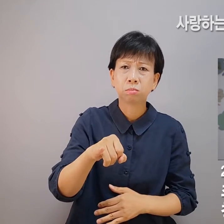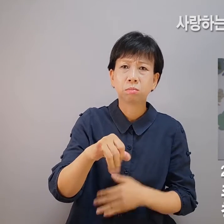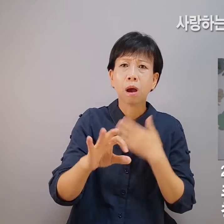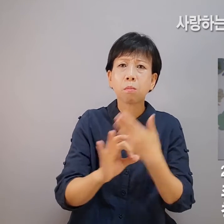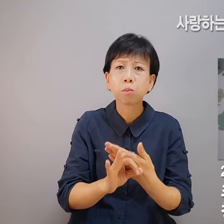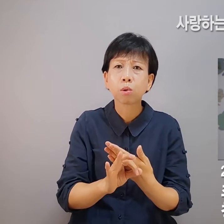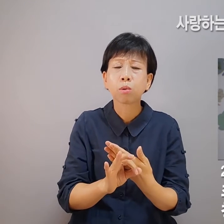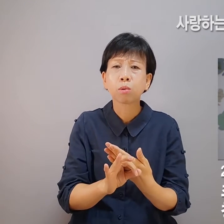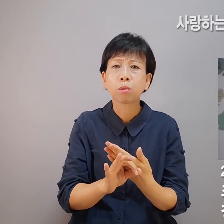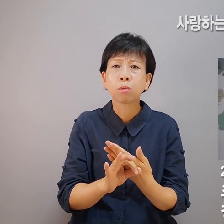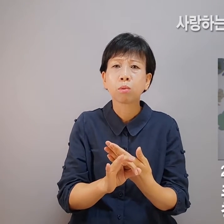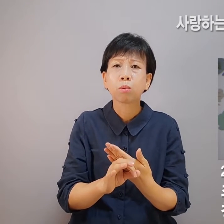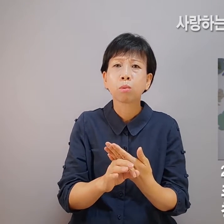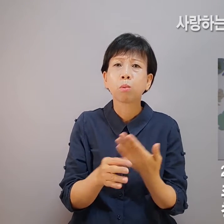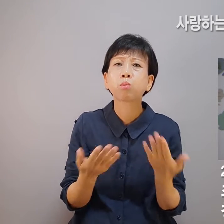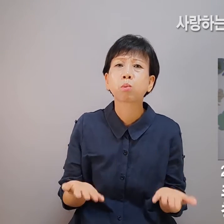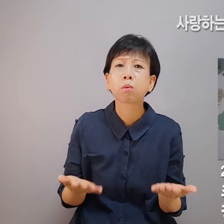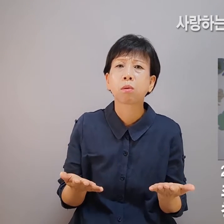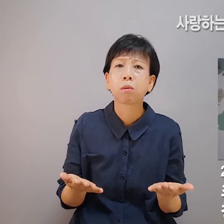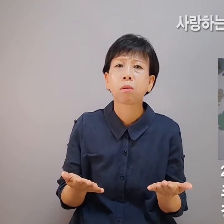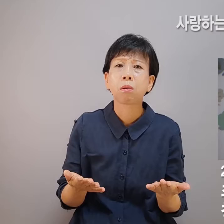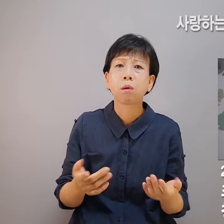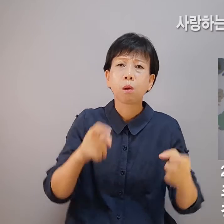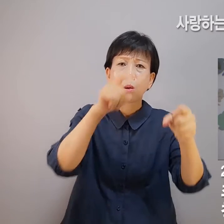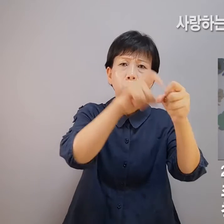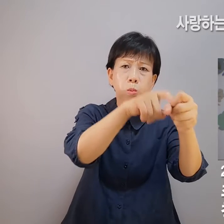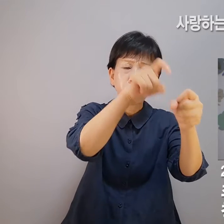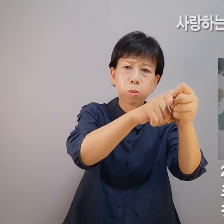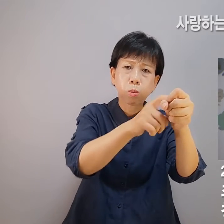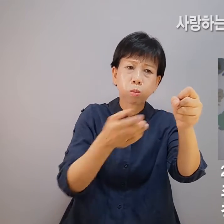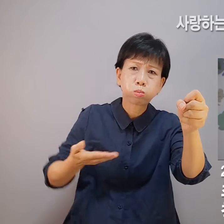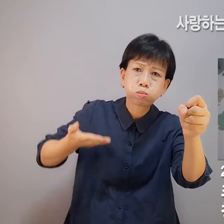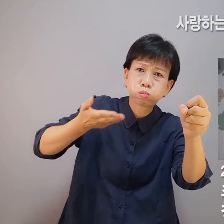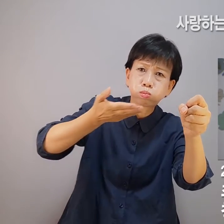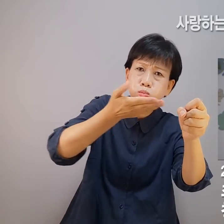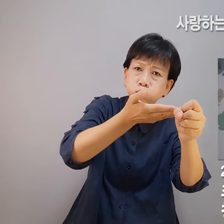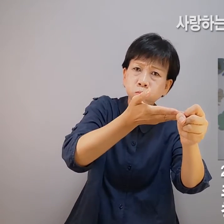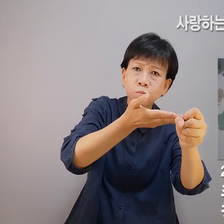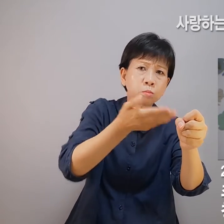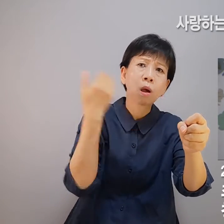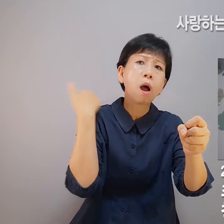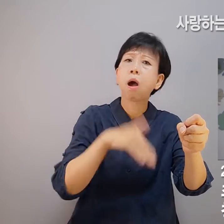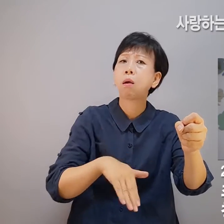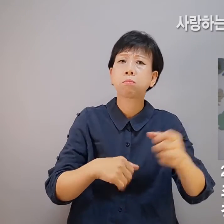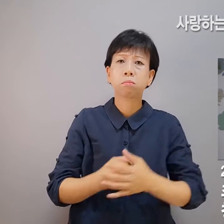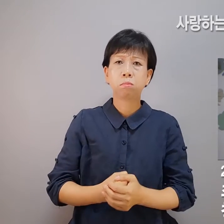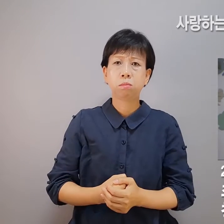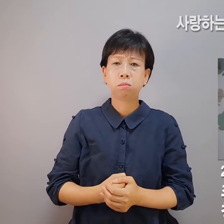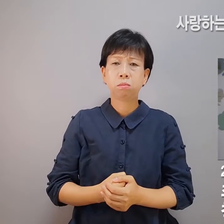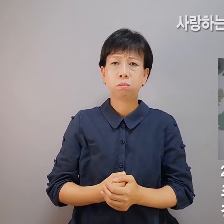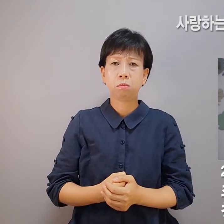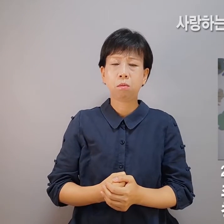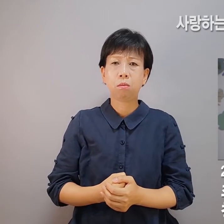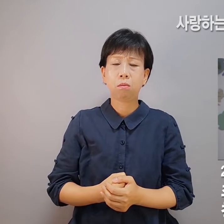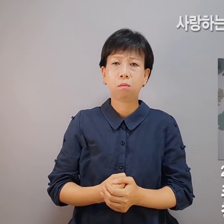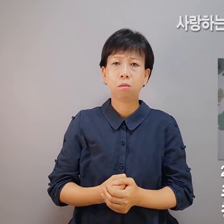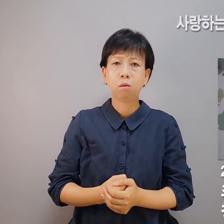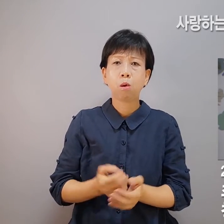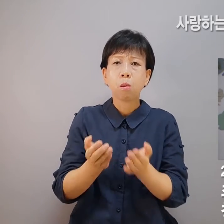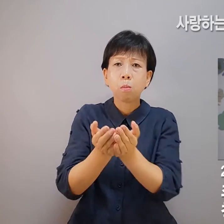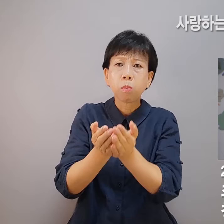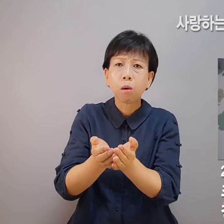목적지로 못 가요. 작전이고 뭐고 이 바다의 군함이 쓸 데가